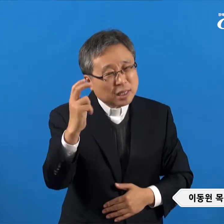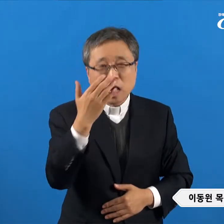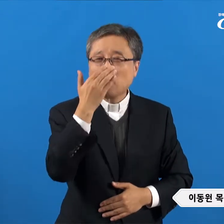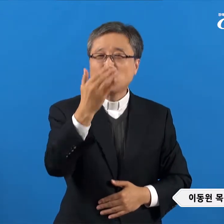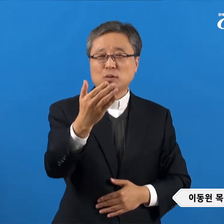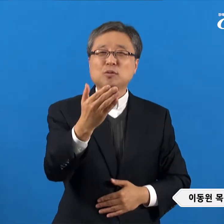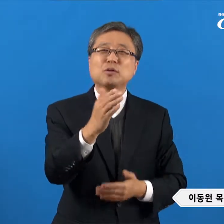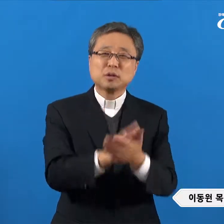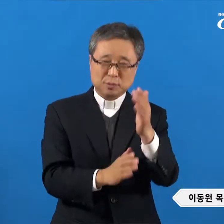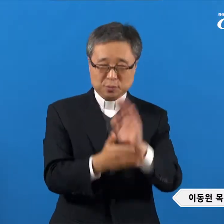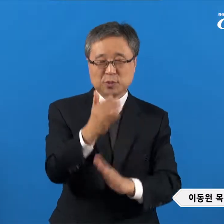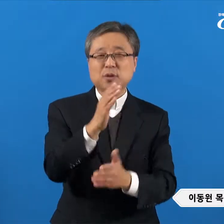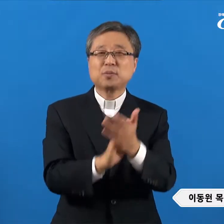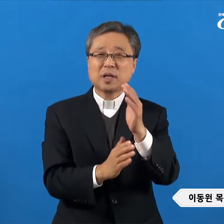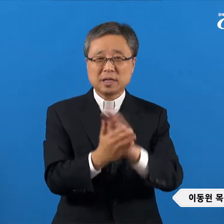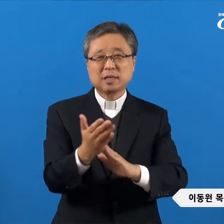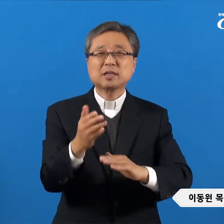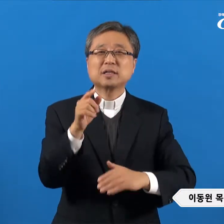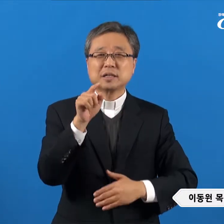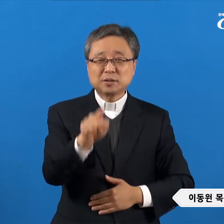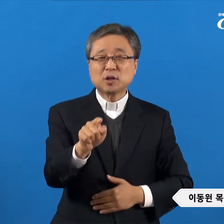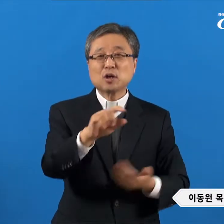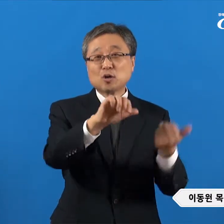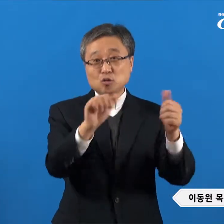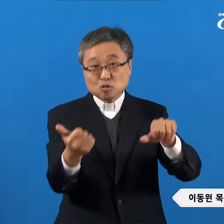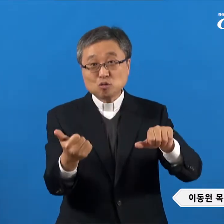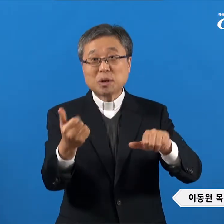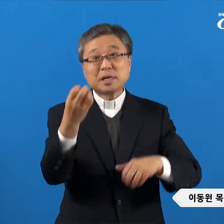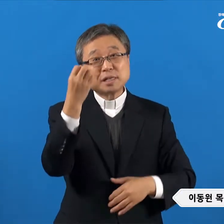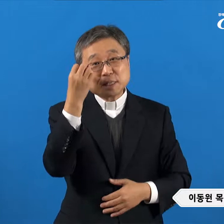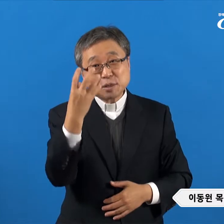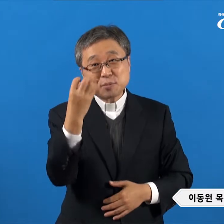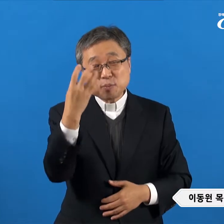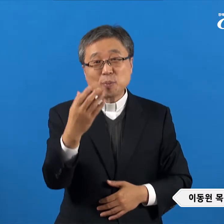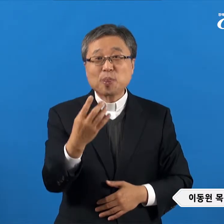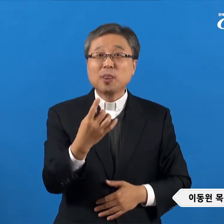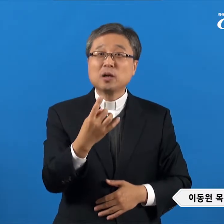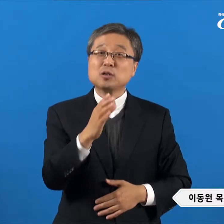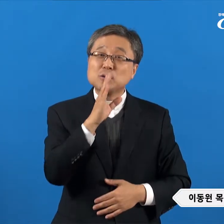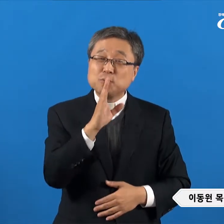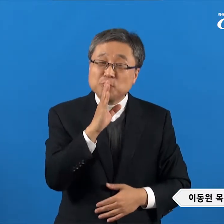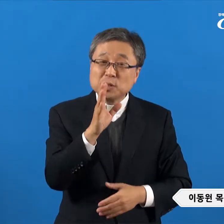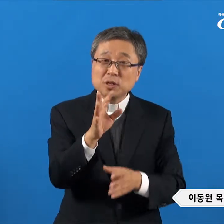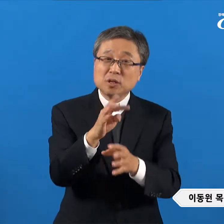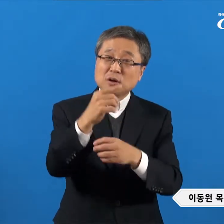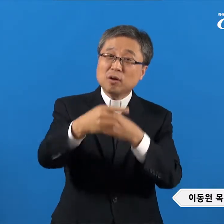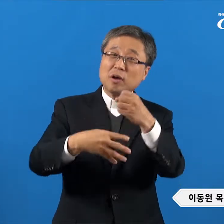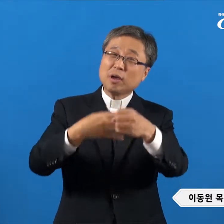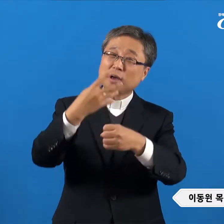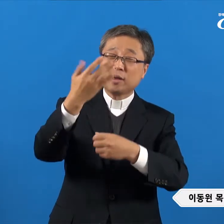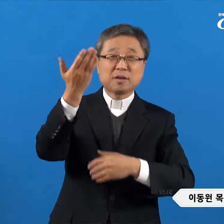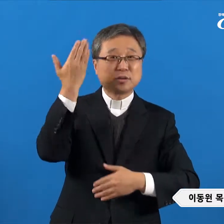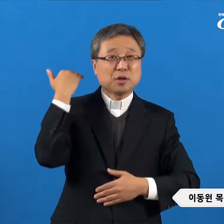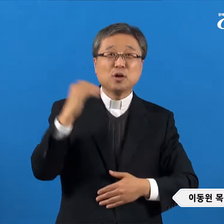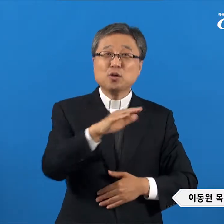예단할 수 없다는 것입니다. 그것이 바로 죽음의 신비입니다. 오죽하면 여러 해 전에 우리를